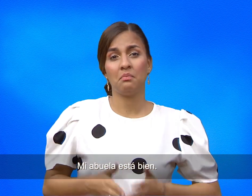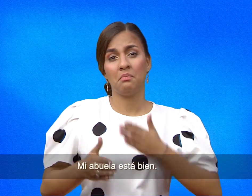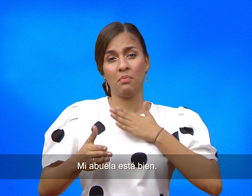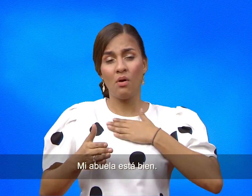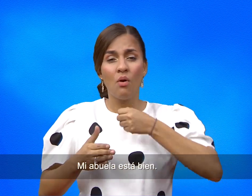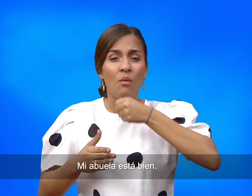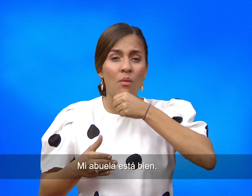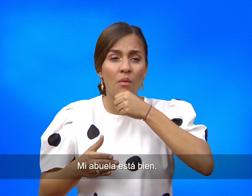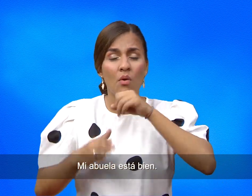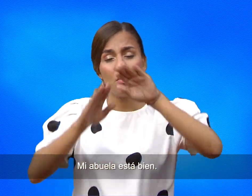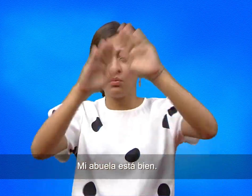Mi abuela